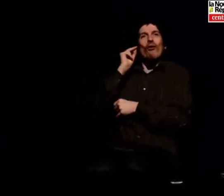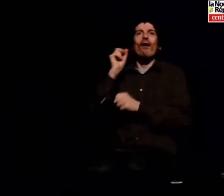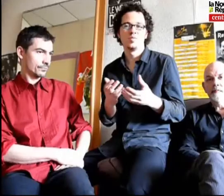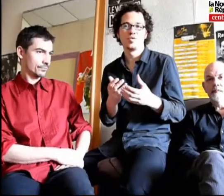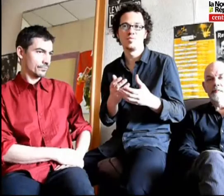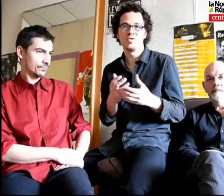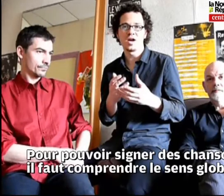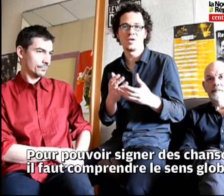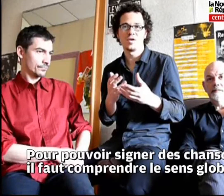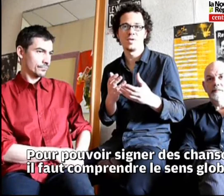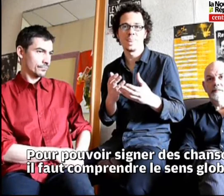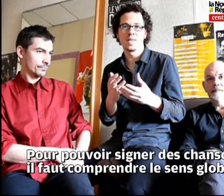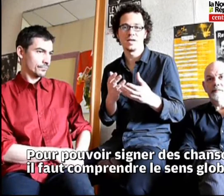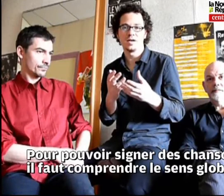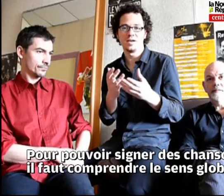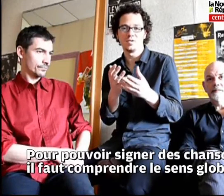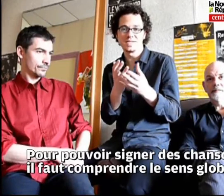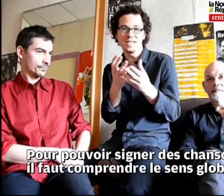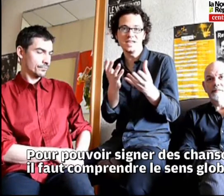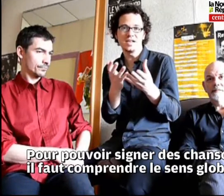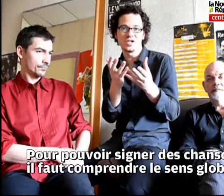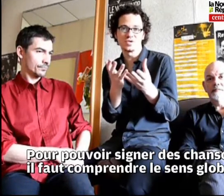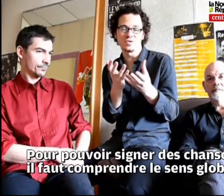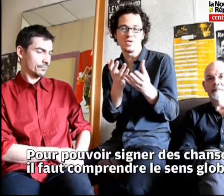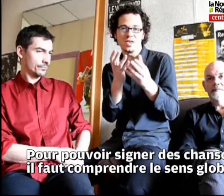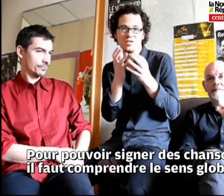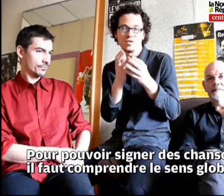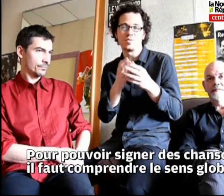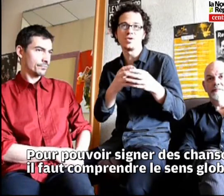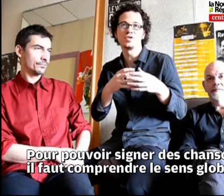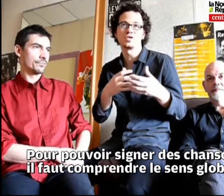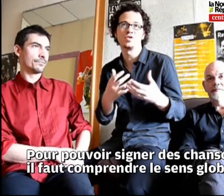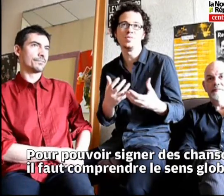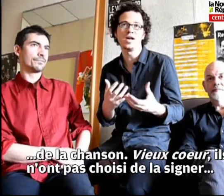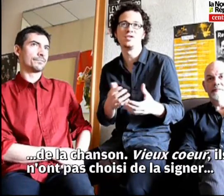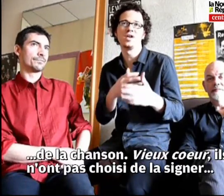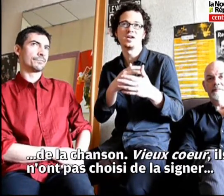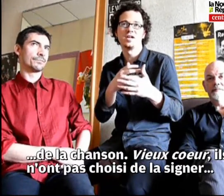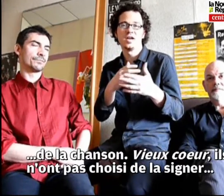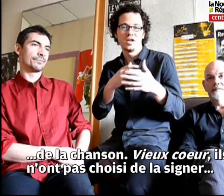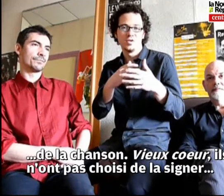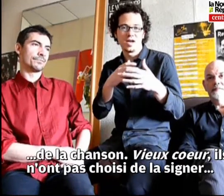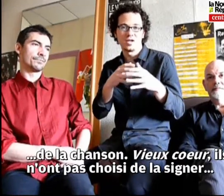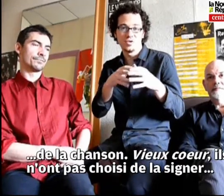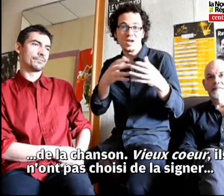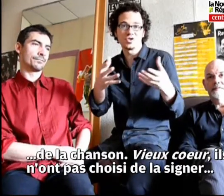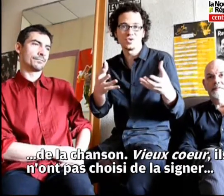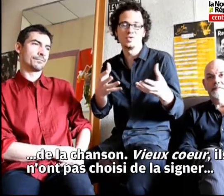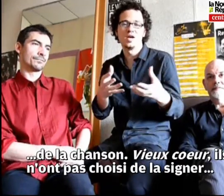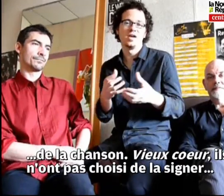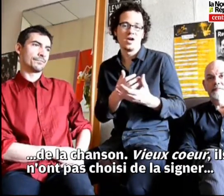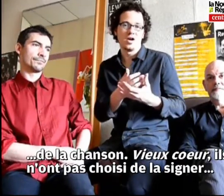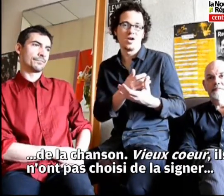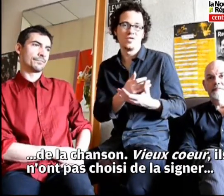difficulté. Pour pouvoir signer les chansons, il faut comprendre le sens global de la